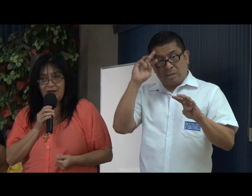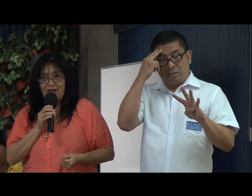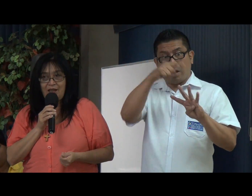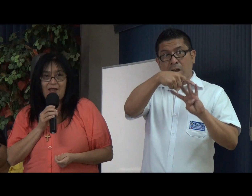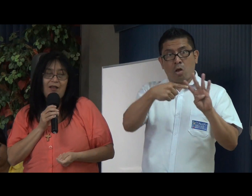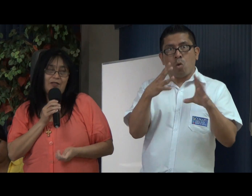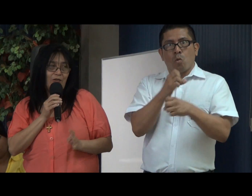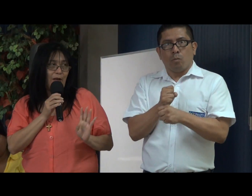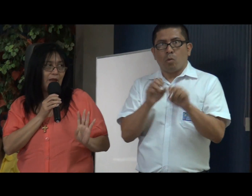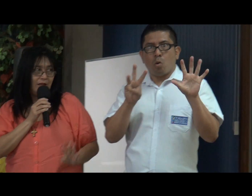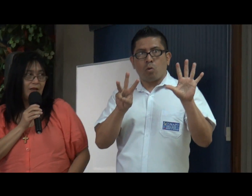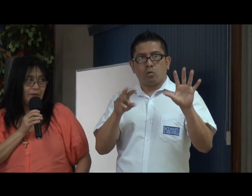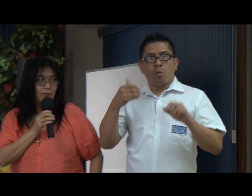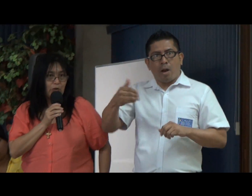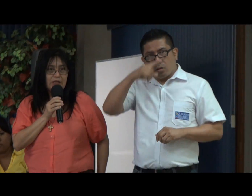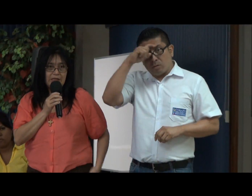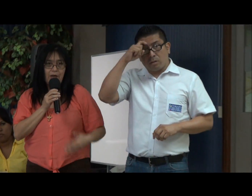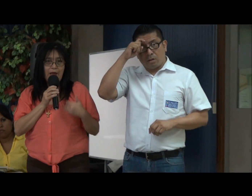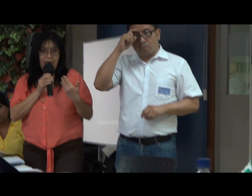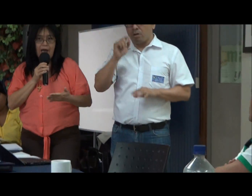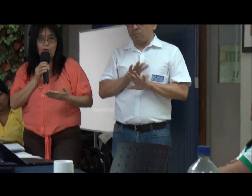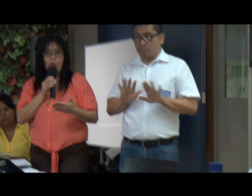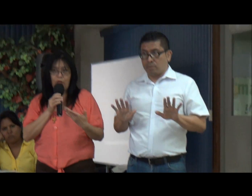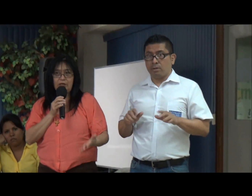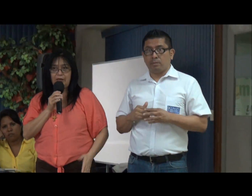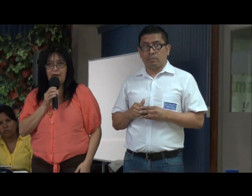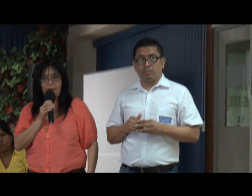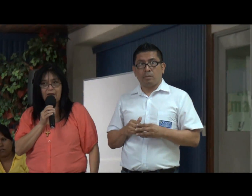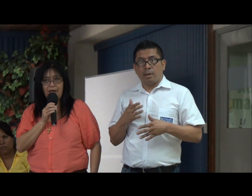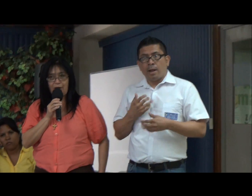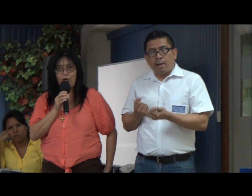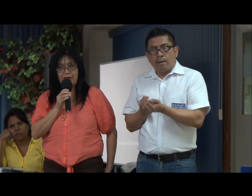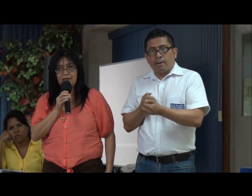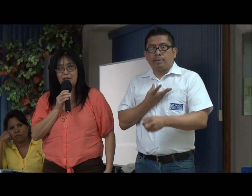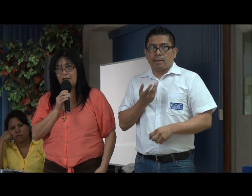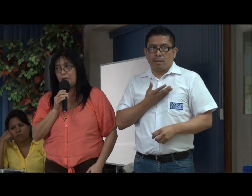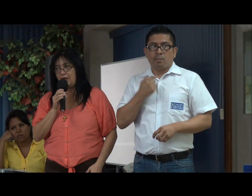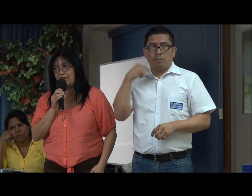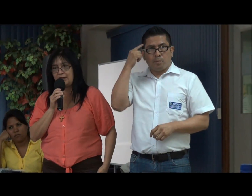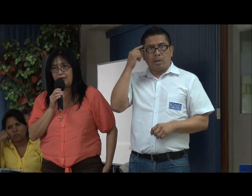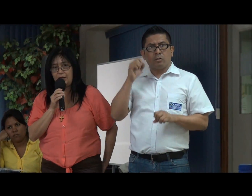Solamente, por si sirve en algo con los intérpretes, que creo que sí serviría bastante.